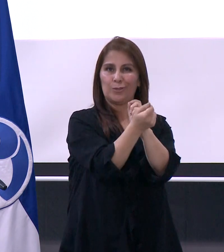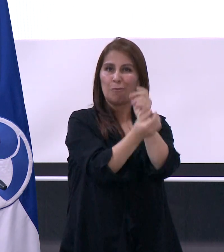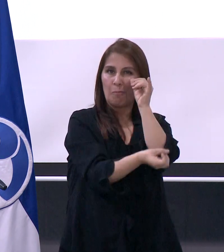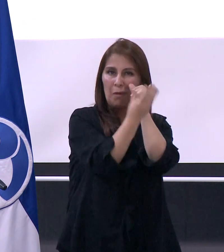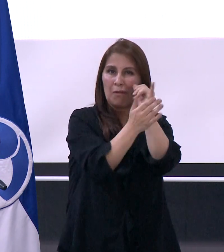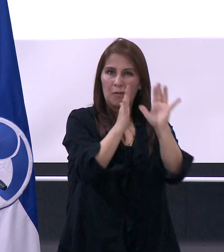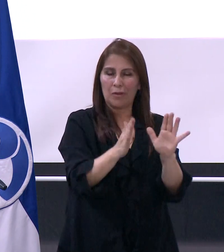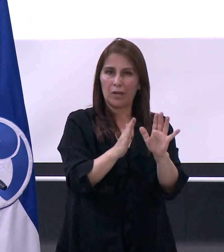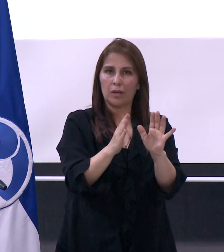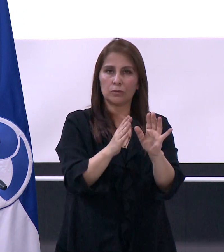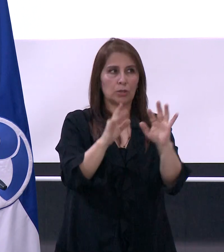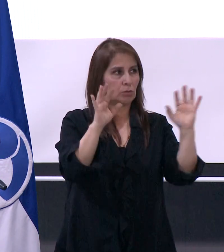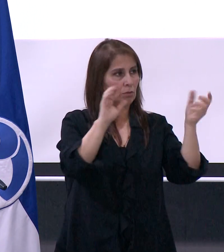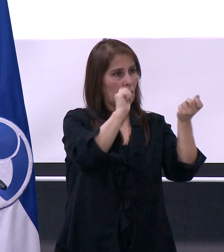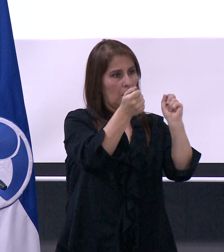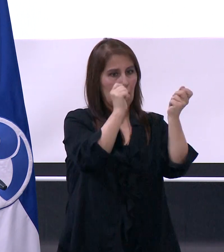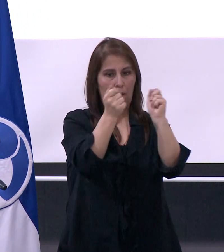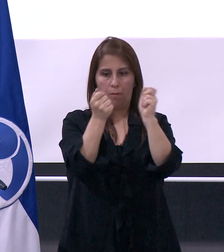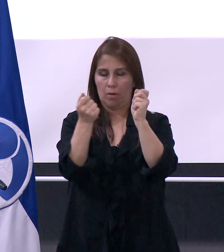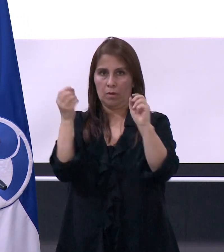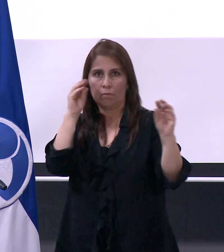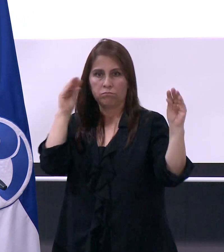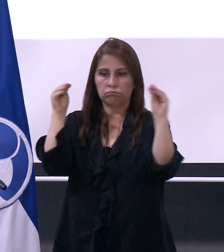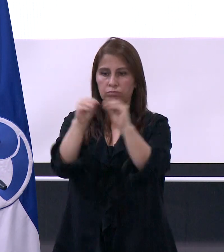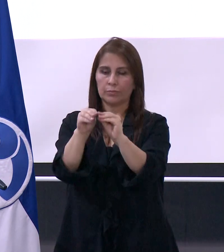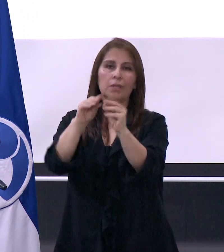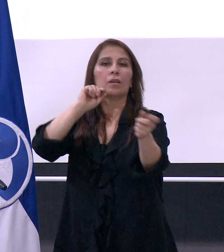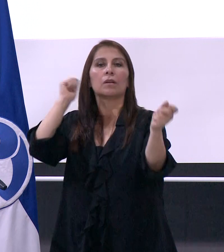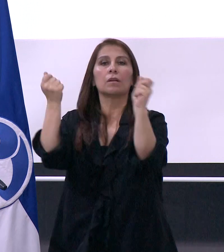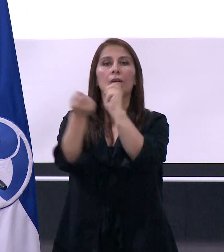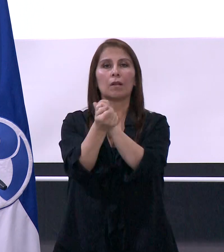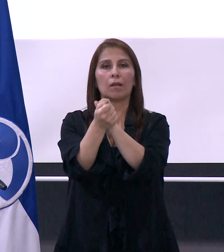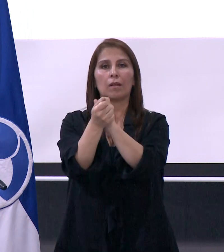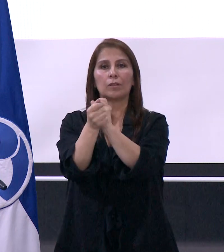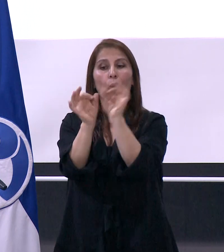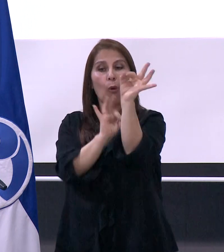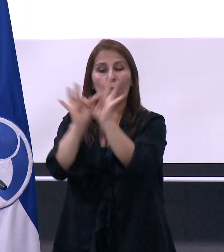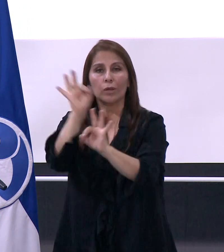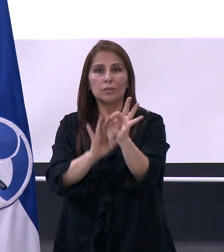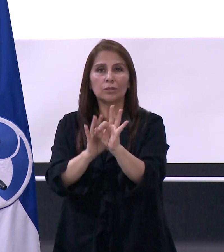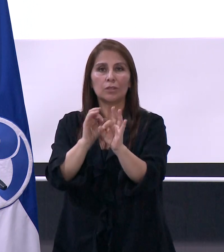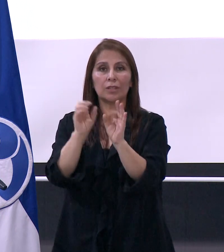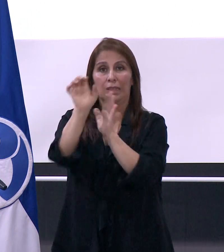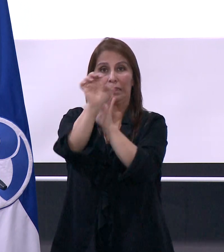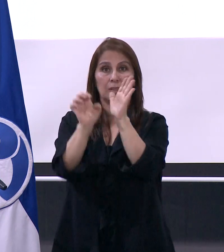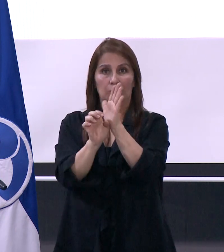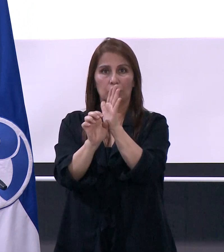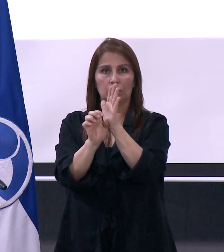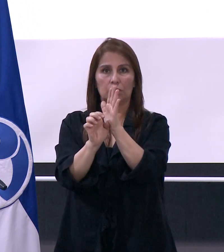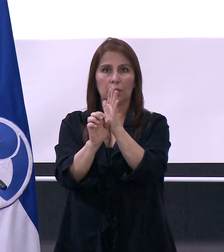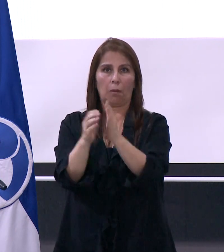concluyó en una iniciativa de reforma orgánica y estatutaria que fracasó